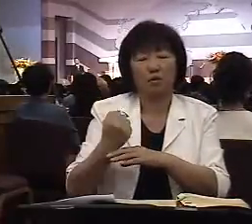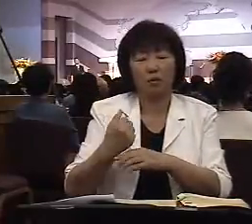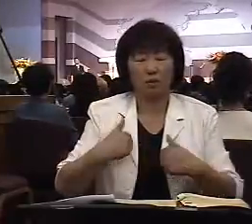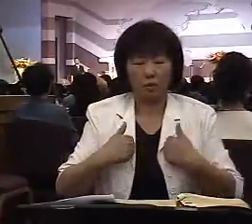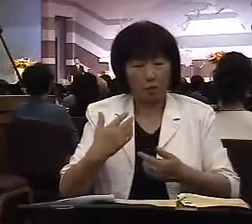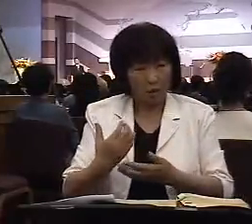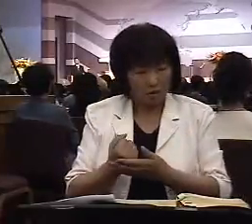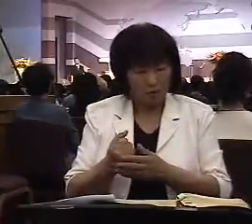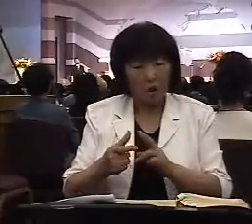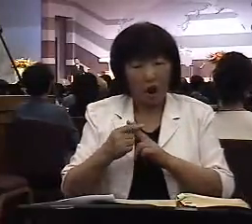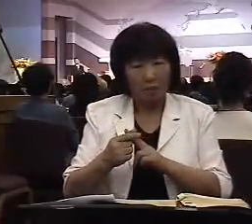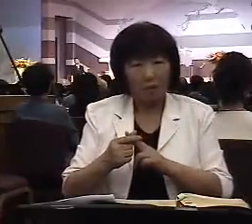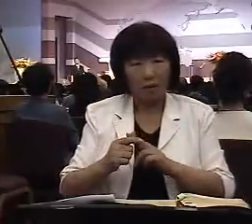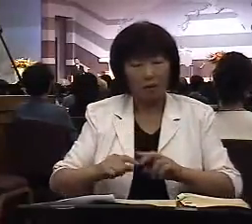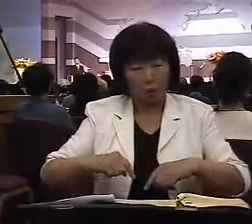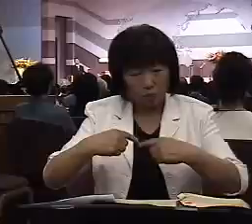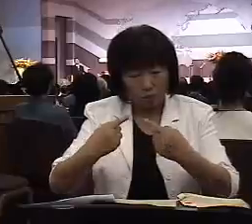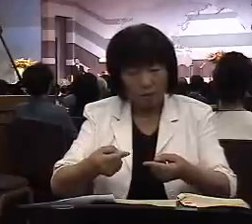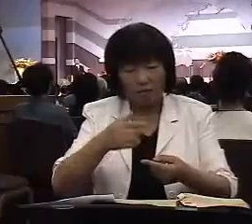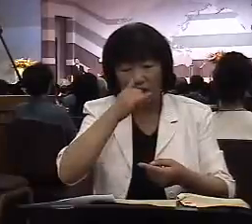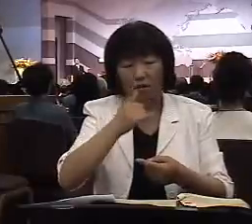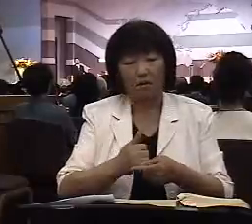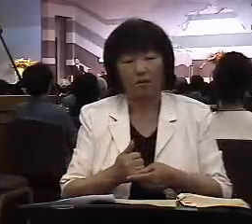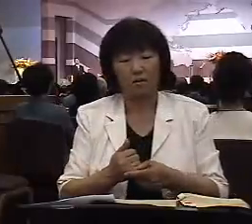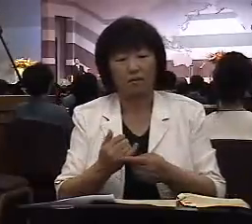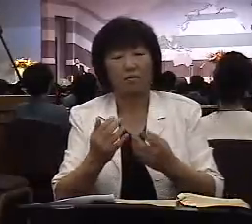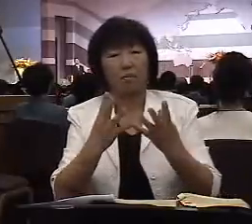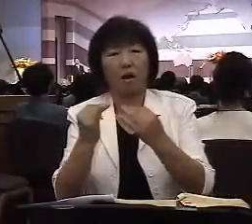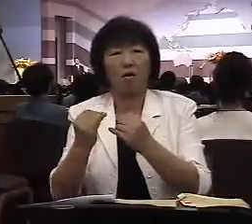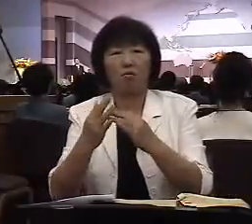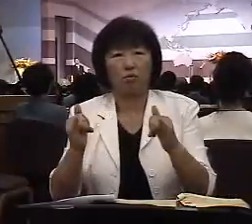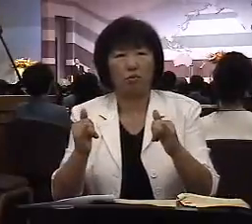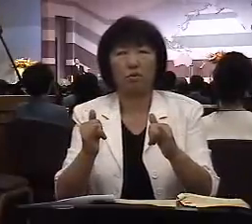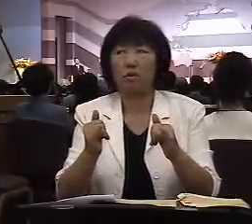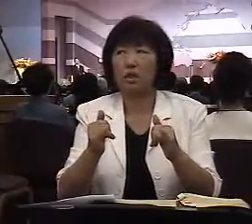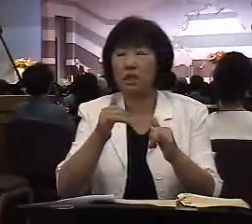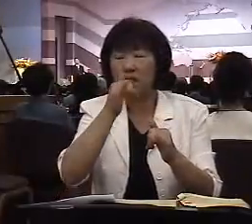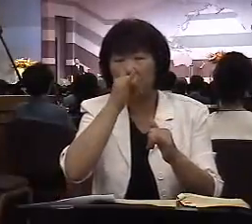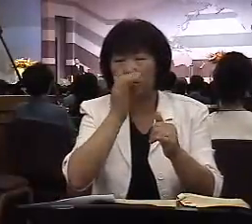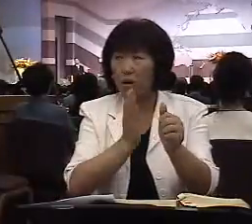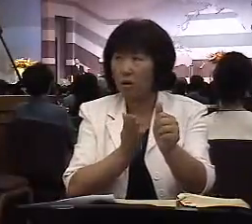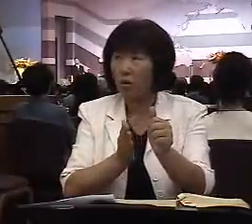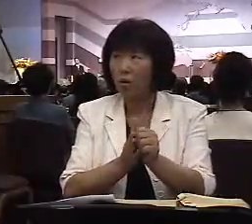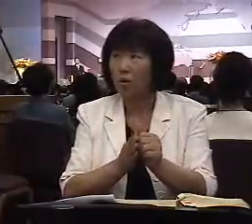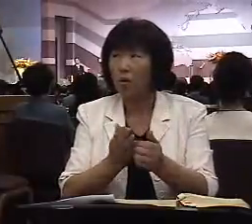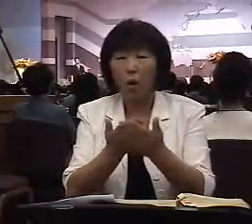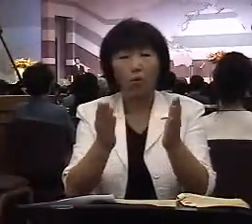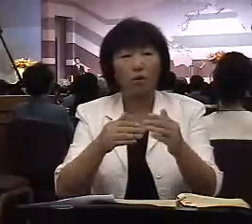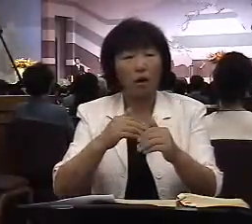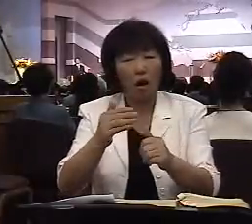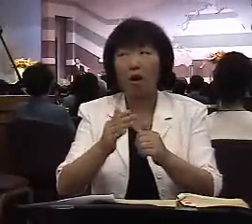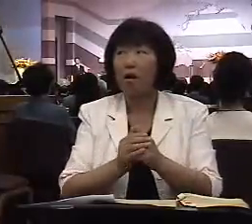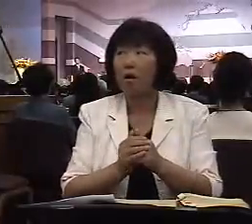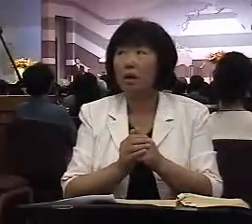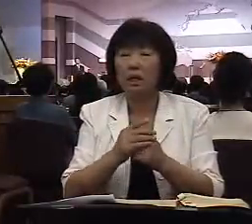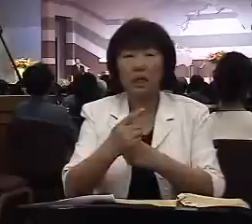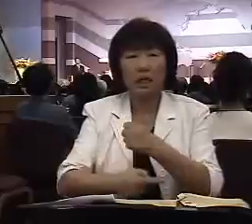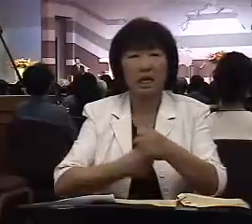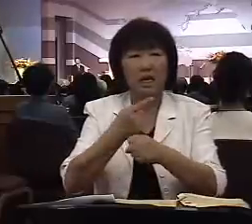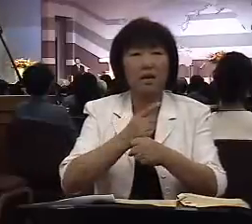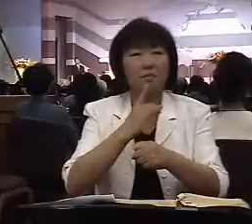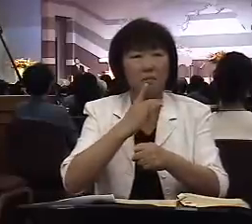받으면서 같이 동참할 수 있는 많은 분들이 나오기를 바랍니다. 여러분들이 가셔서 1년만